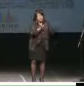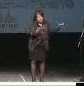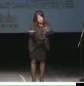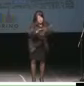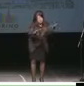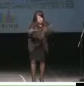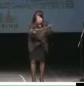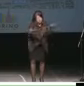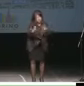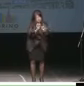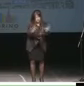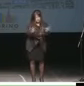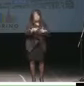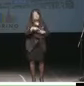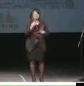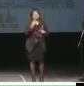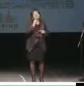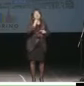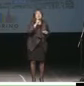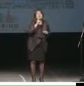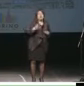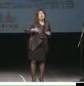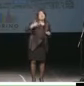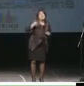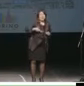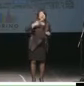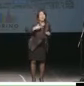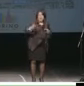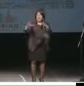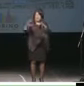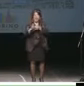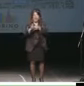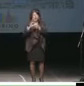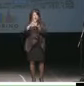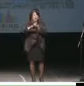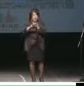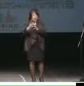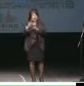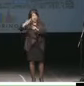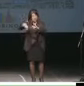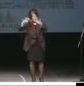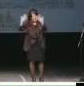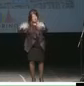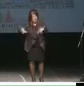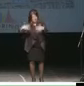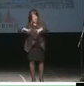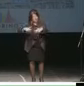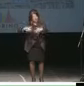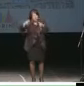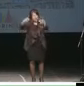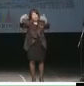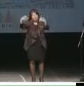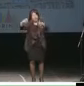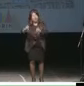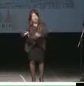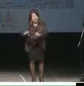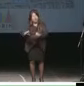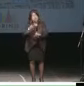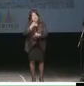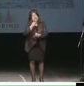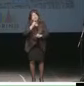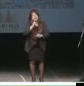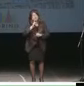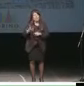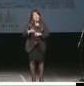in treno grazie alla partnership con Trenitalia che ringrazio abbiamo costruito una tabella sconti sia col trasporto